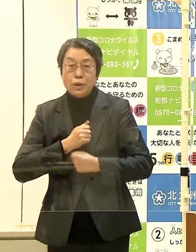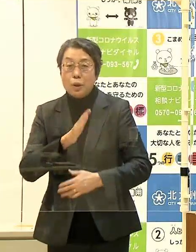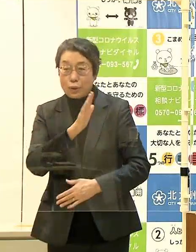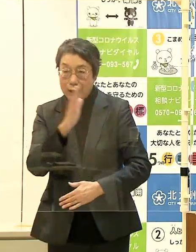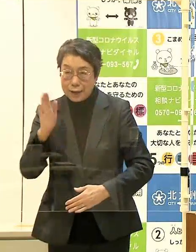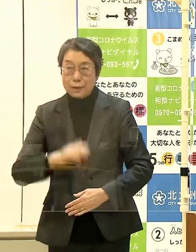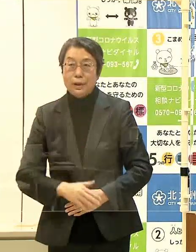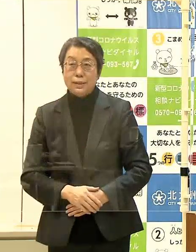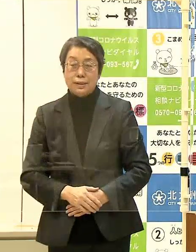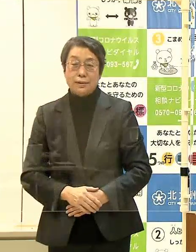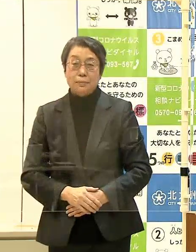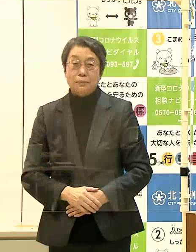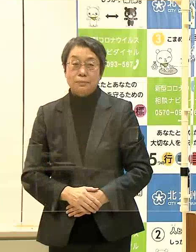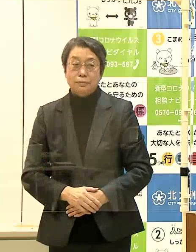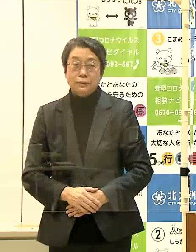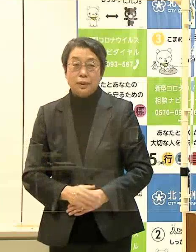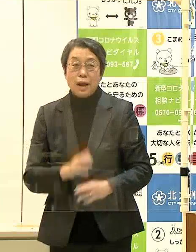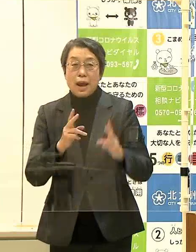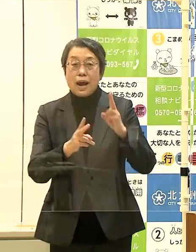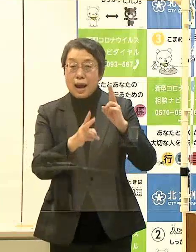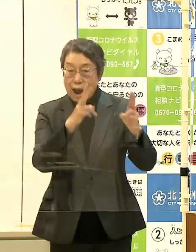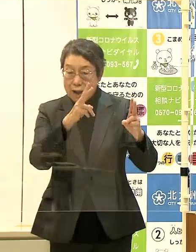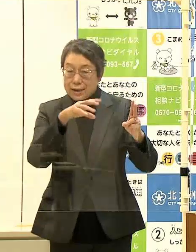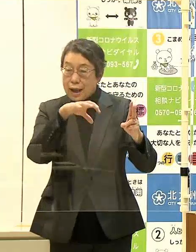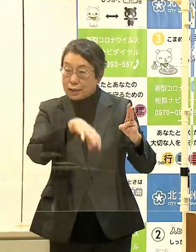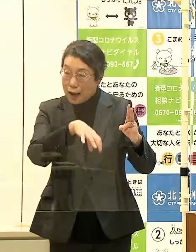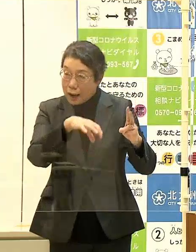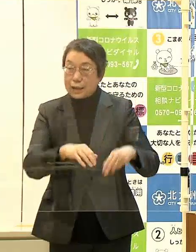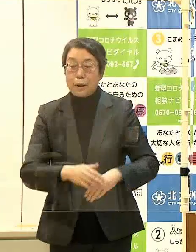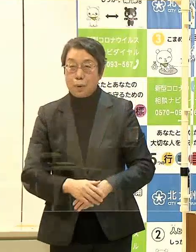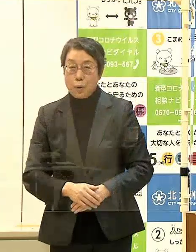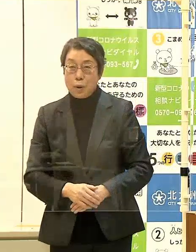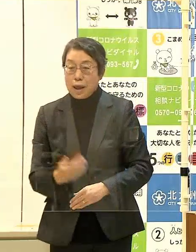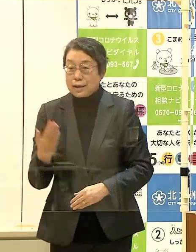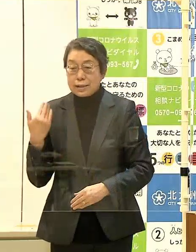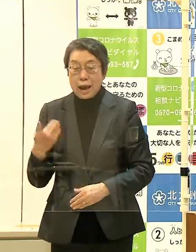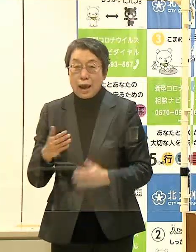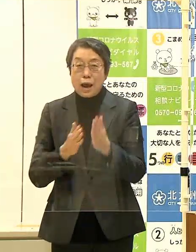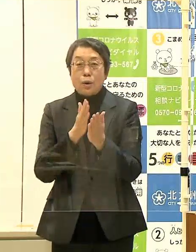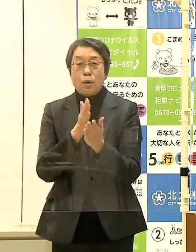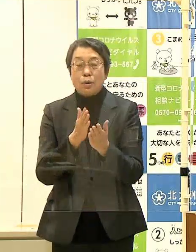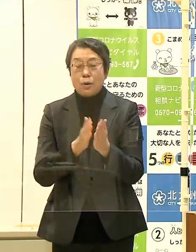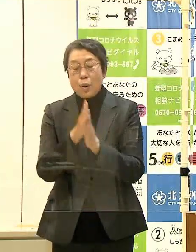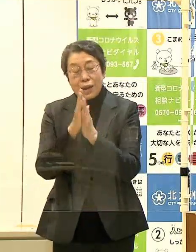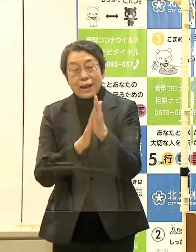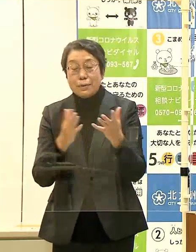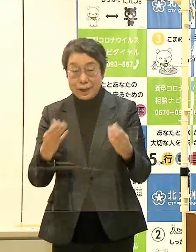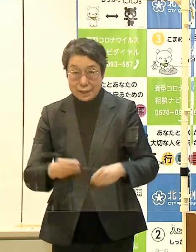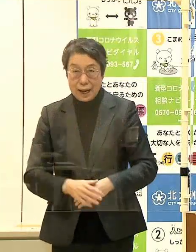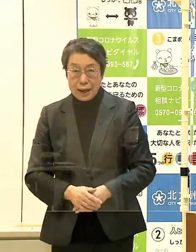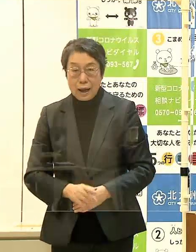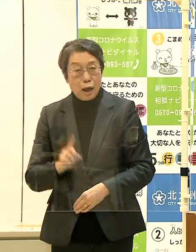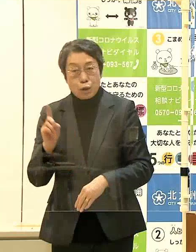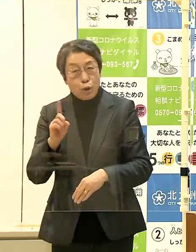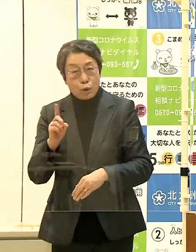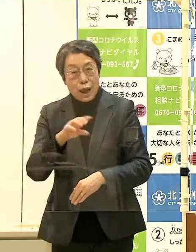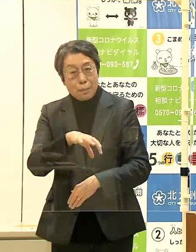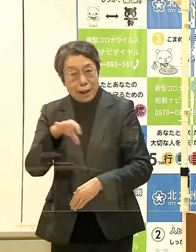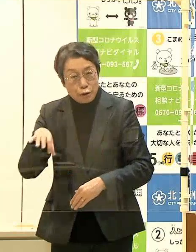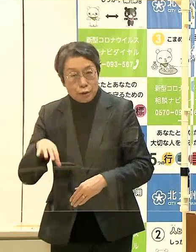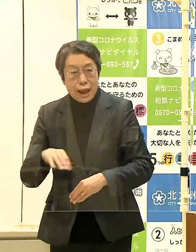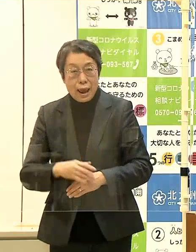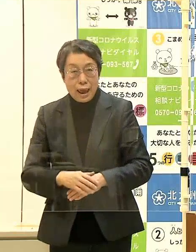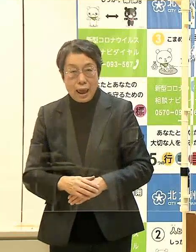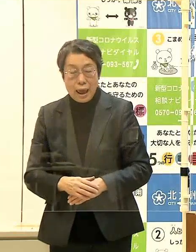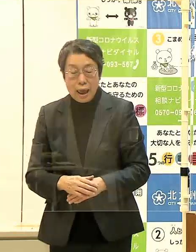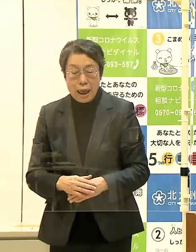ますまた職場の水や作戦の徹底を前回お願いいたしましたがどういうところで授業車内で